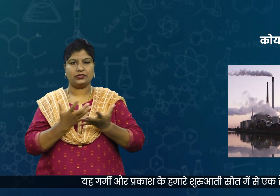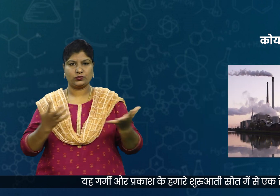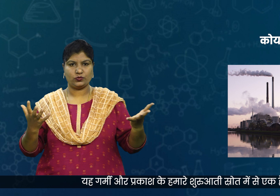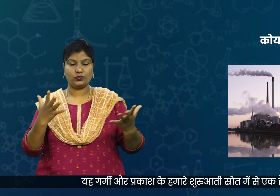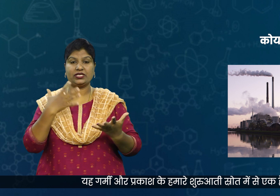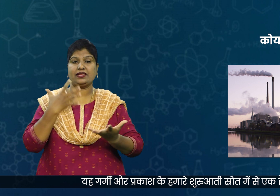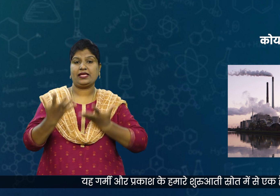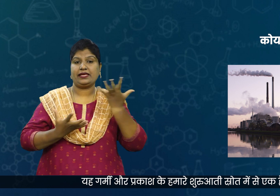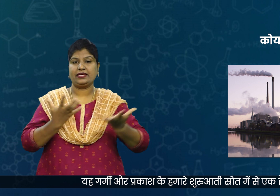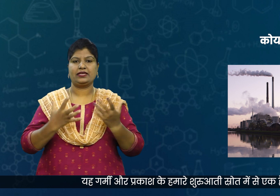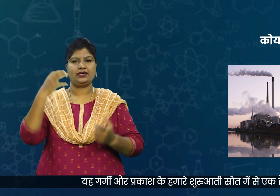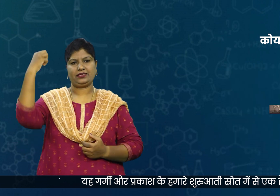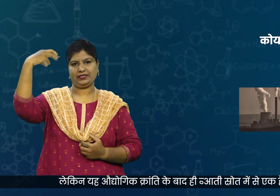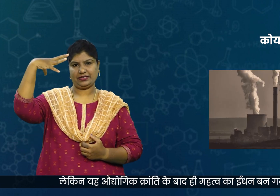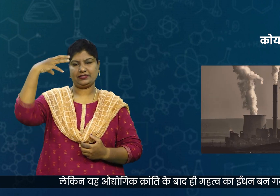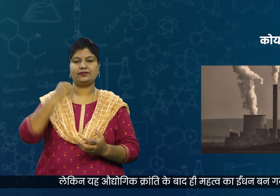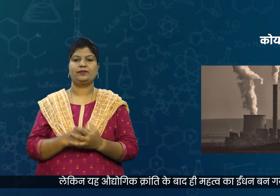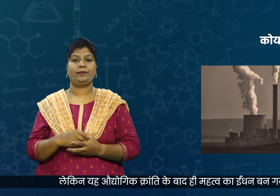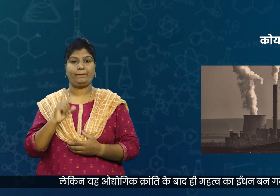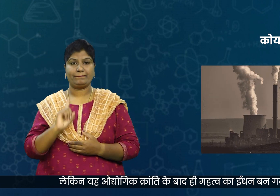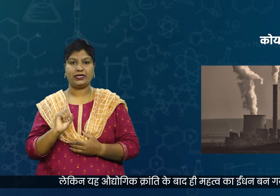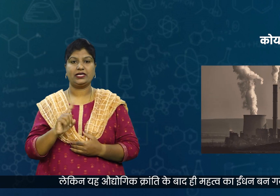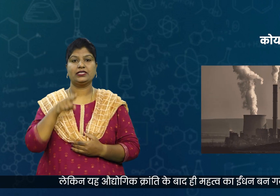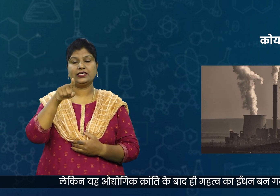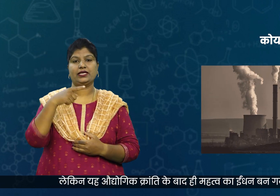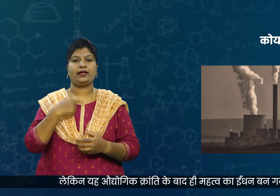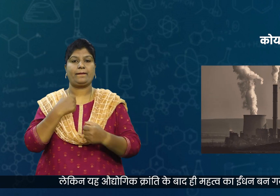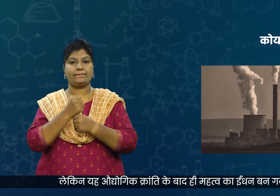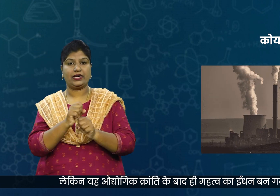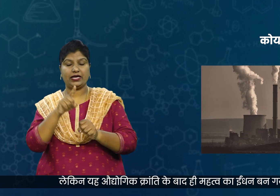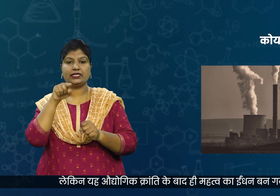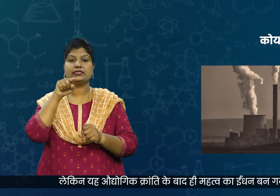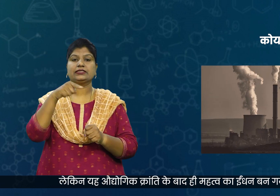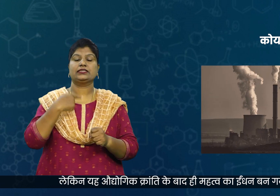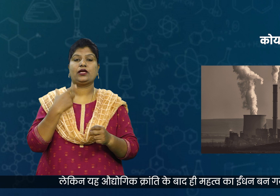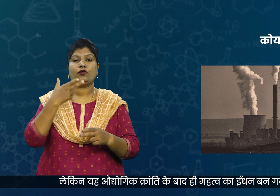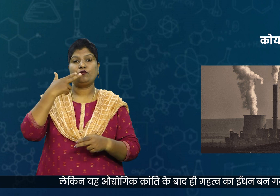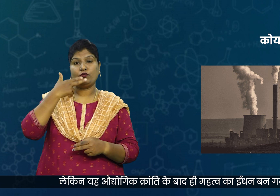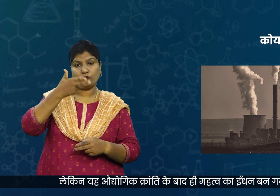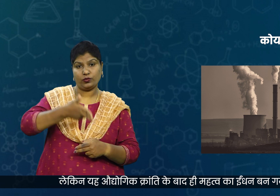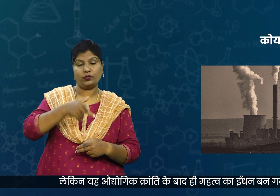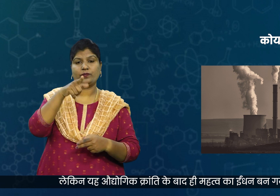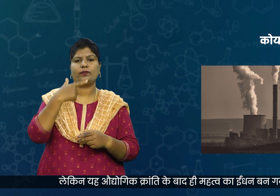से एक है, लेकिन ये औद्योगिक क्रांति के बाद ही महत्व का ईंधन बन